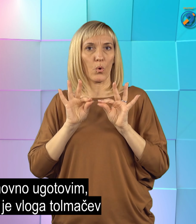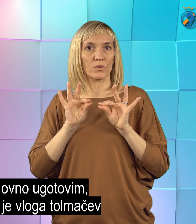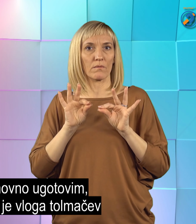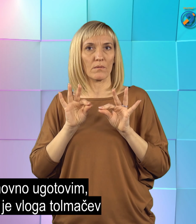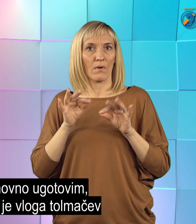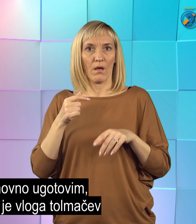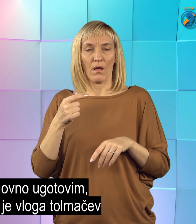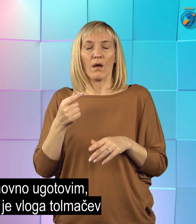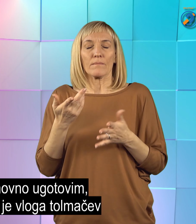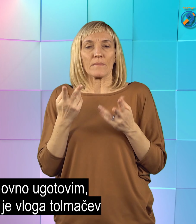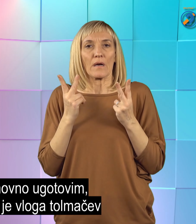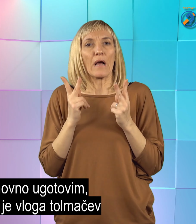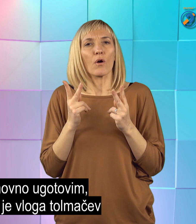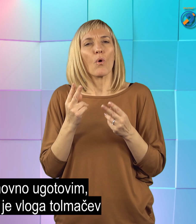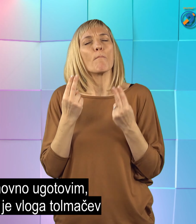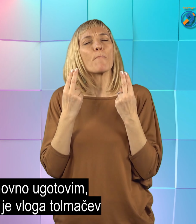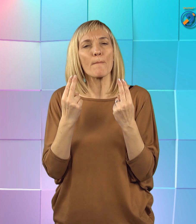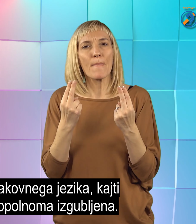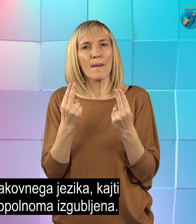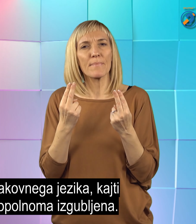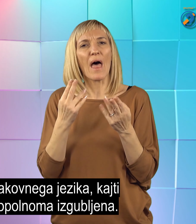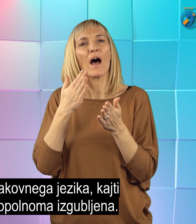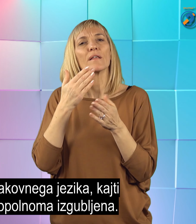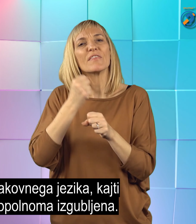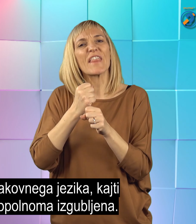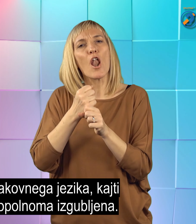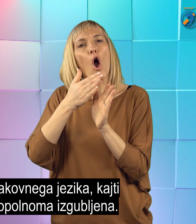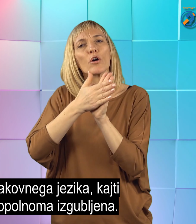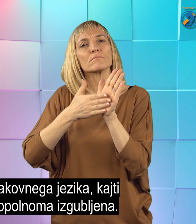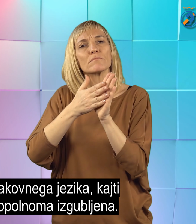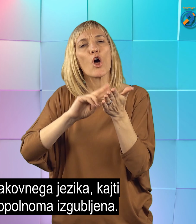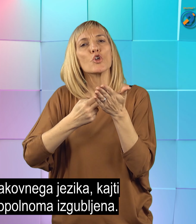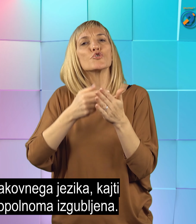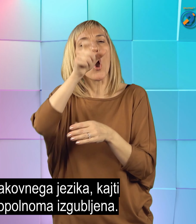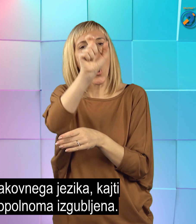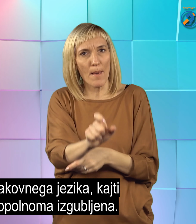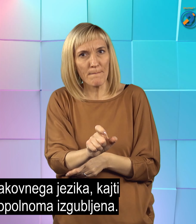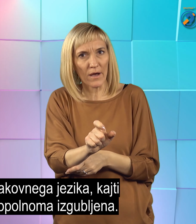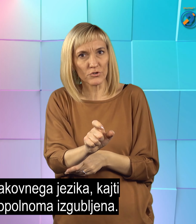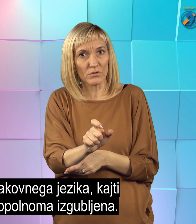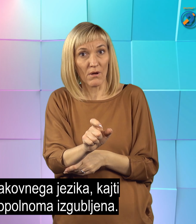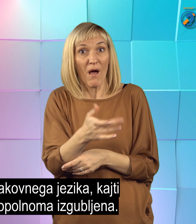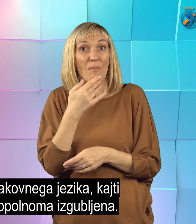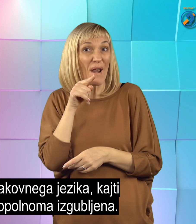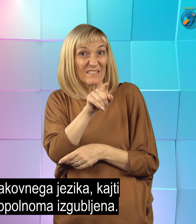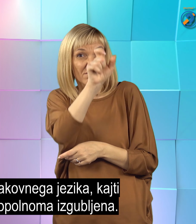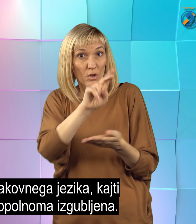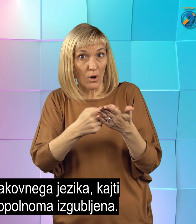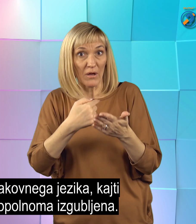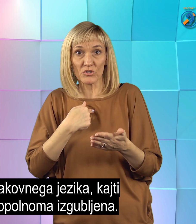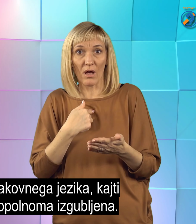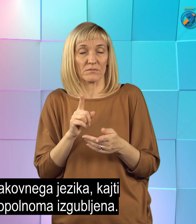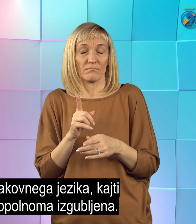kako ključna je vloga tolmačev slovenskega znakovnega jezika, kajti brez njih sem jaz popolnoma izgubljena.